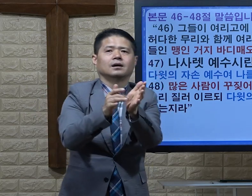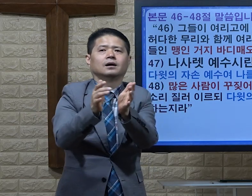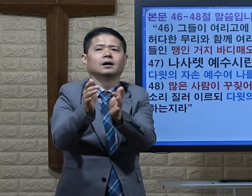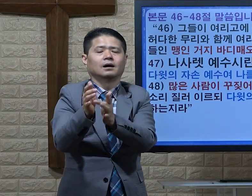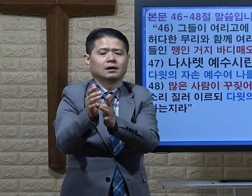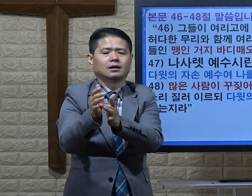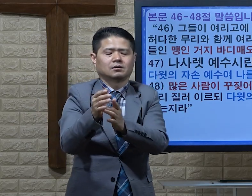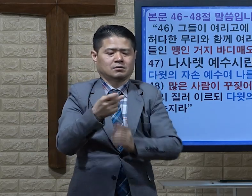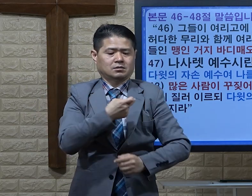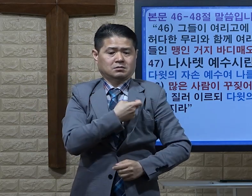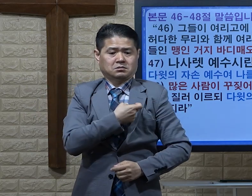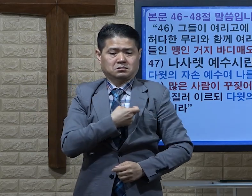예수께서